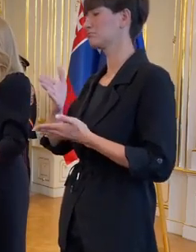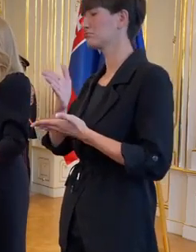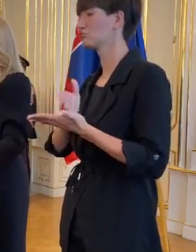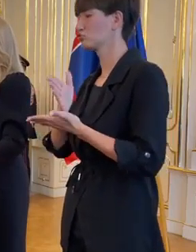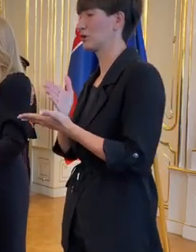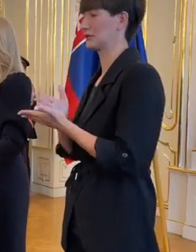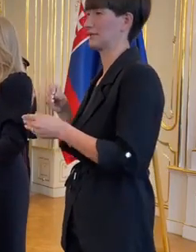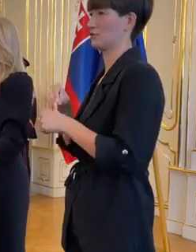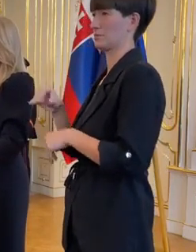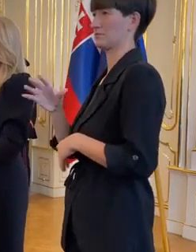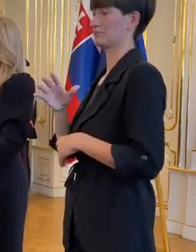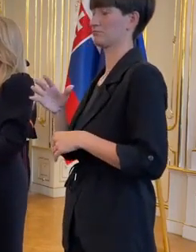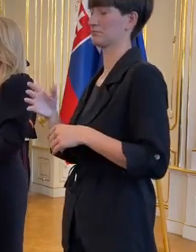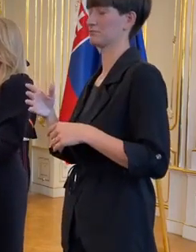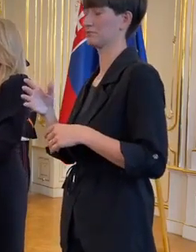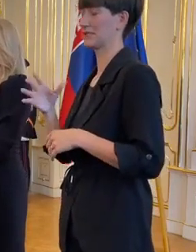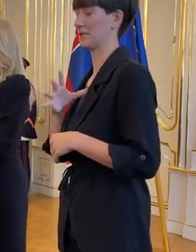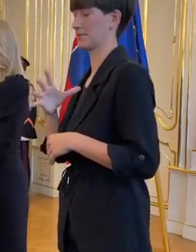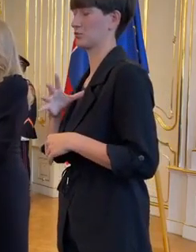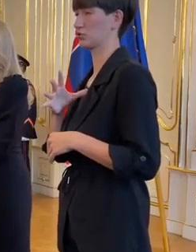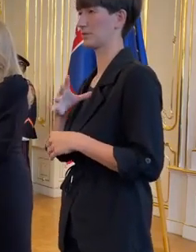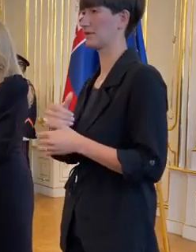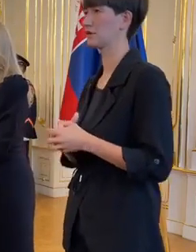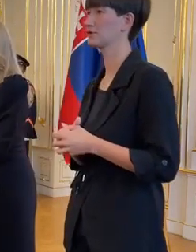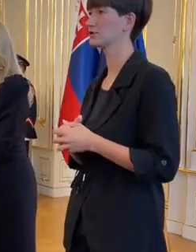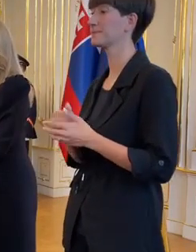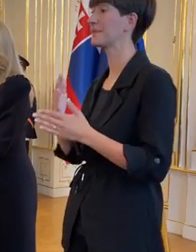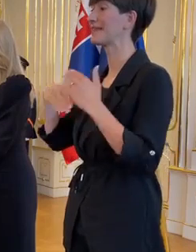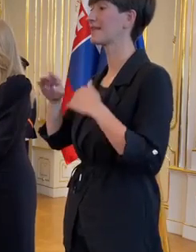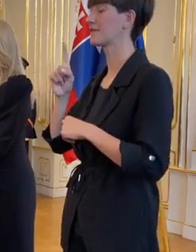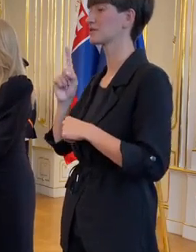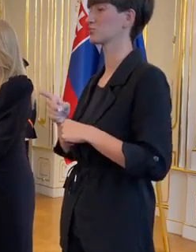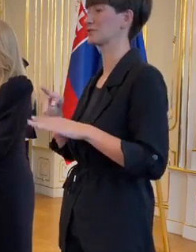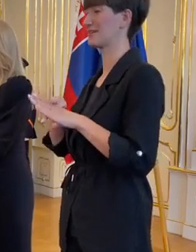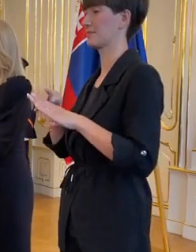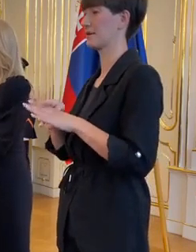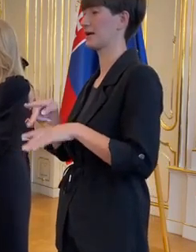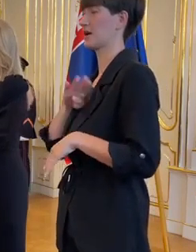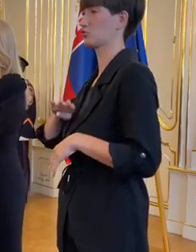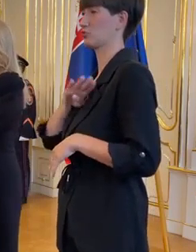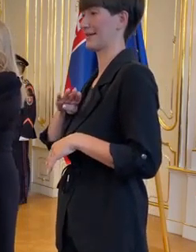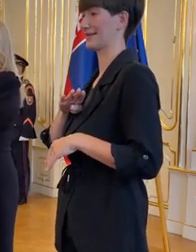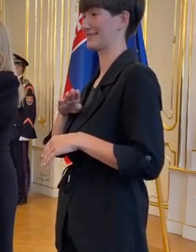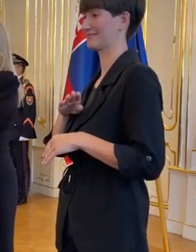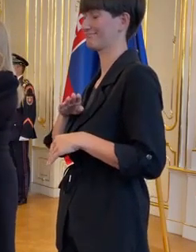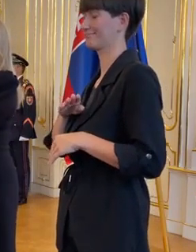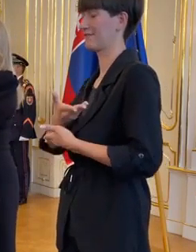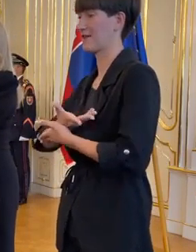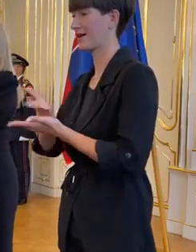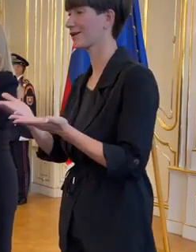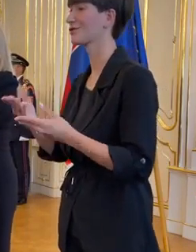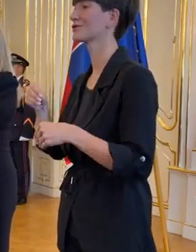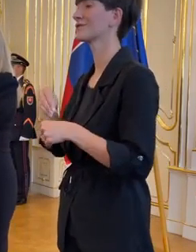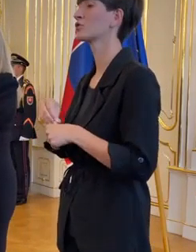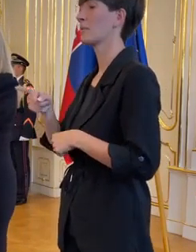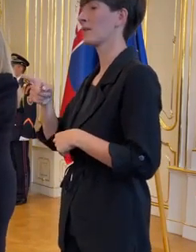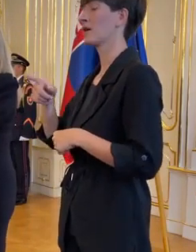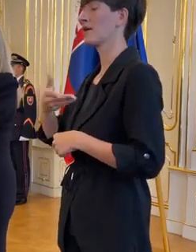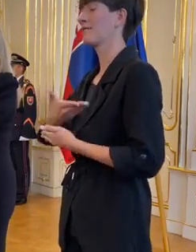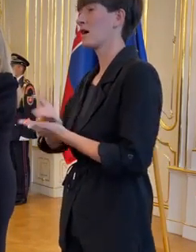spravodlivosti. Zo všetkého najviac však rešpekt verejnosti, ktorá dlhodobo v téme spravodlivosti od všetkých